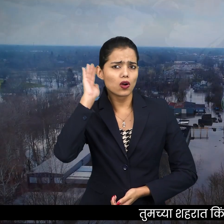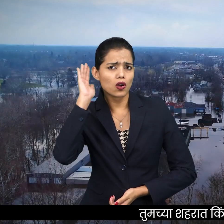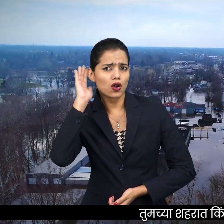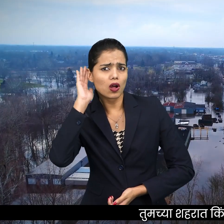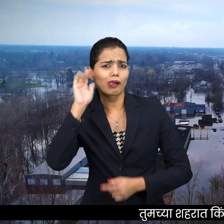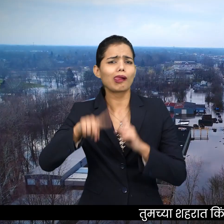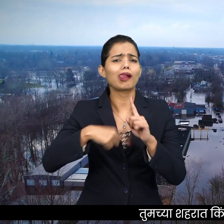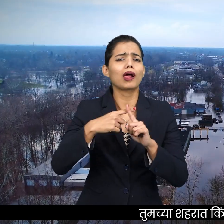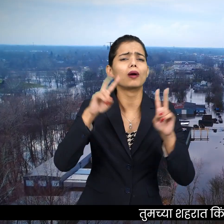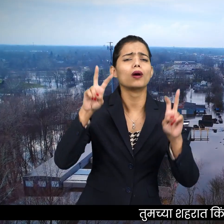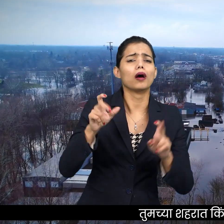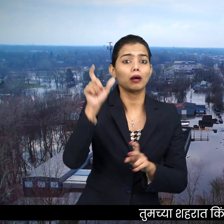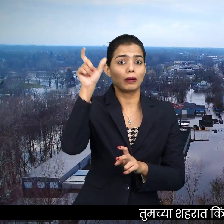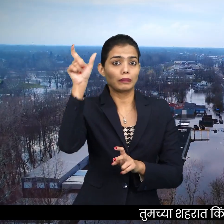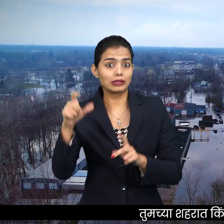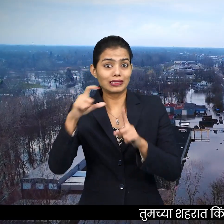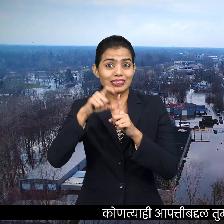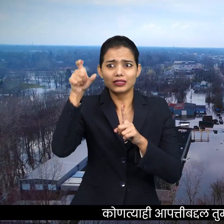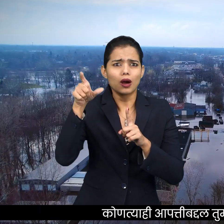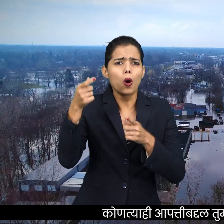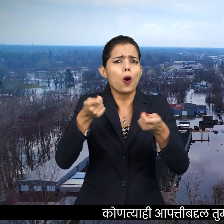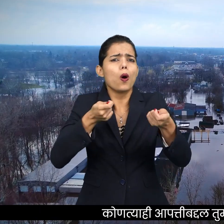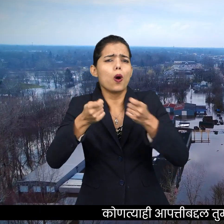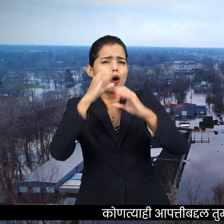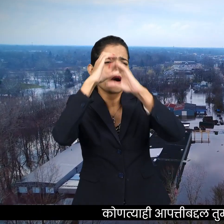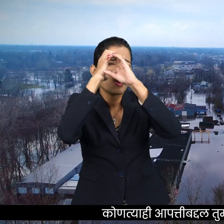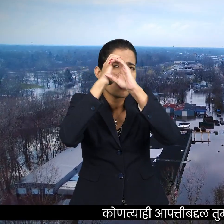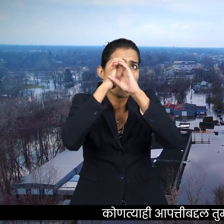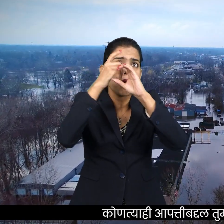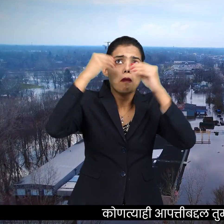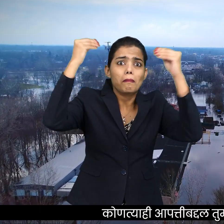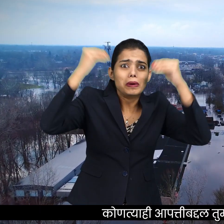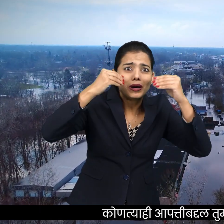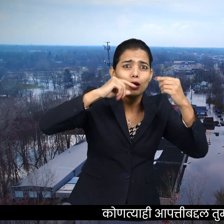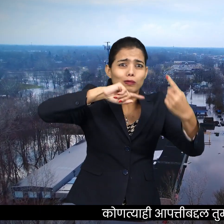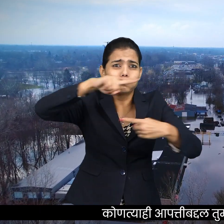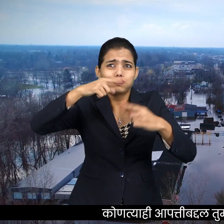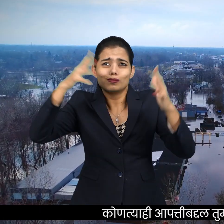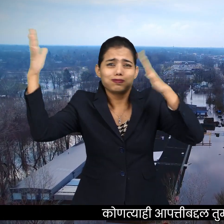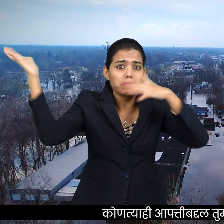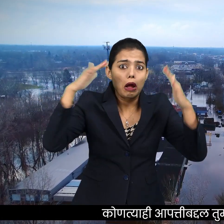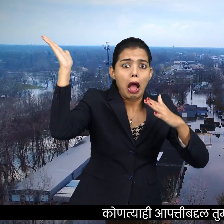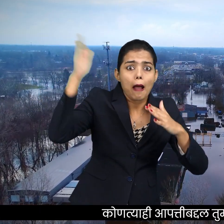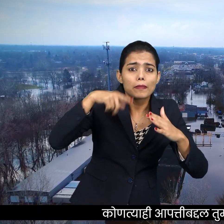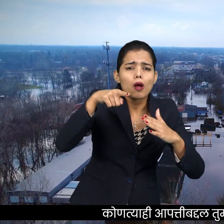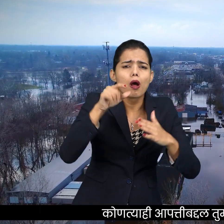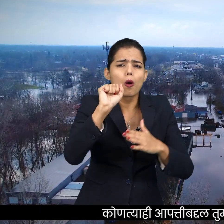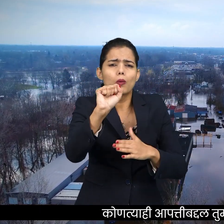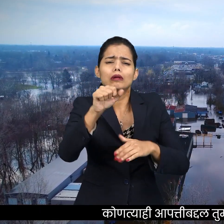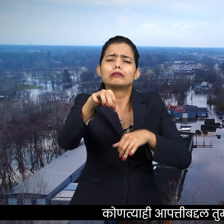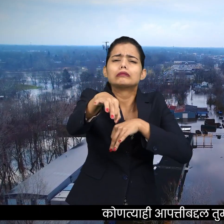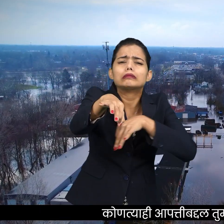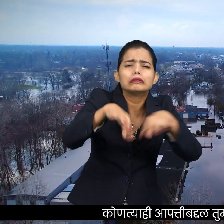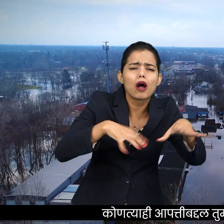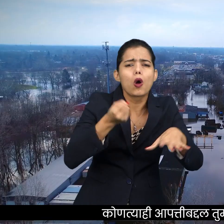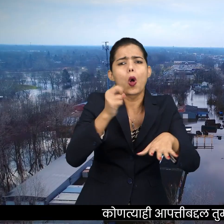तुमच्या शहरात किंवा खेडेगावातील कोणत्याही आपत्तीबद्दल तुम्ही कधी ऐकलं आहे का?